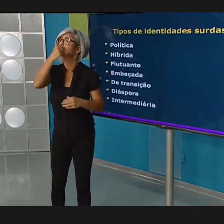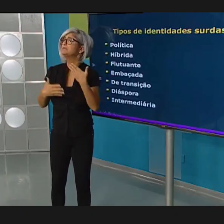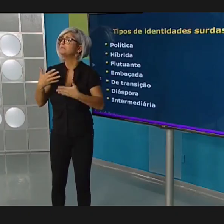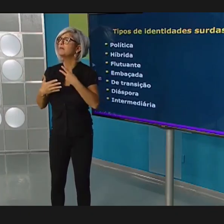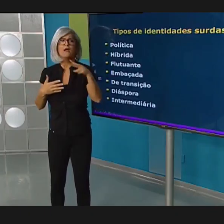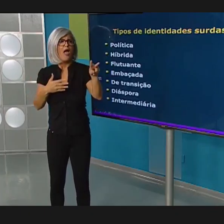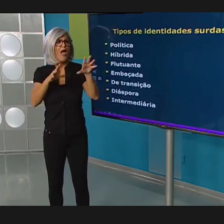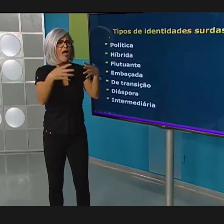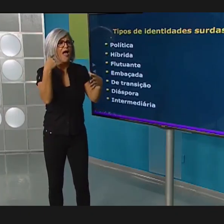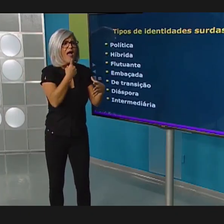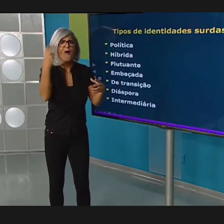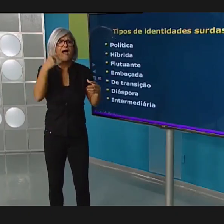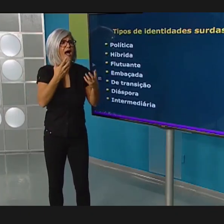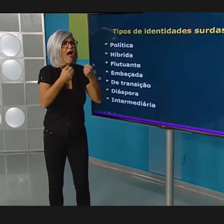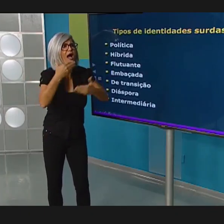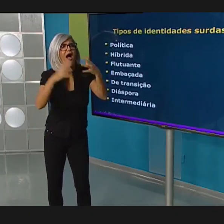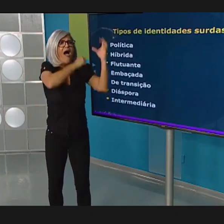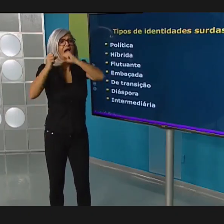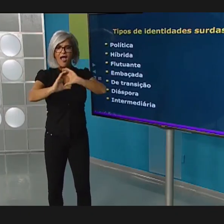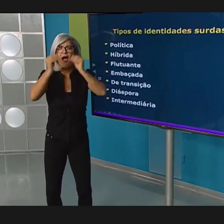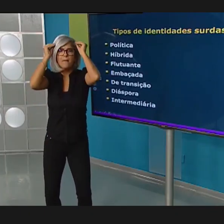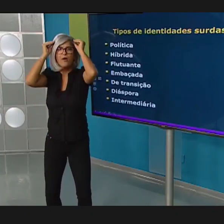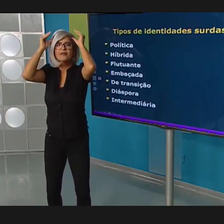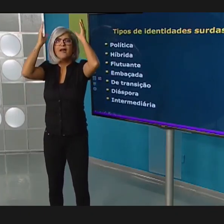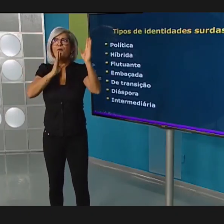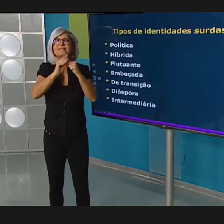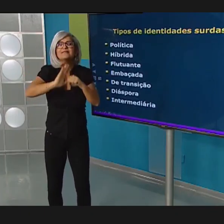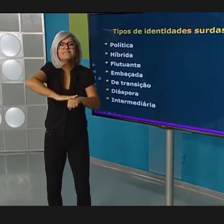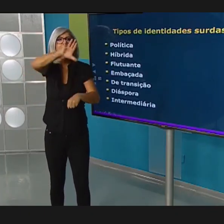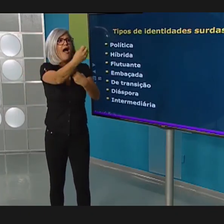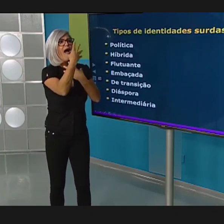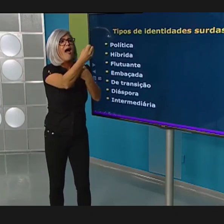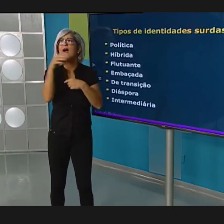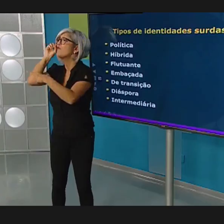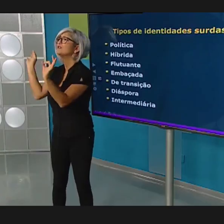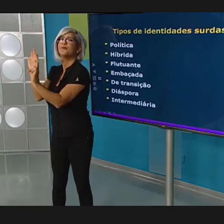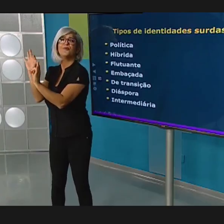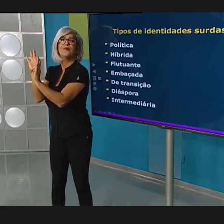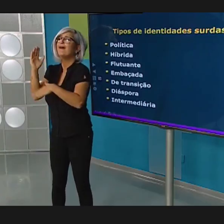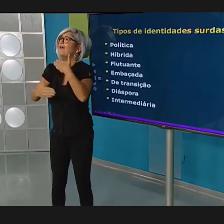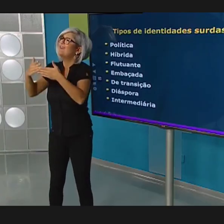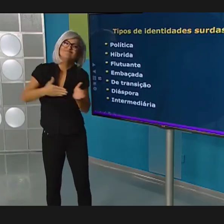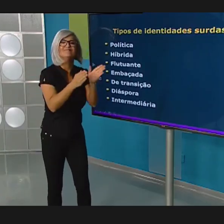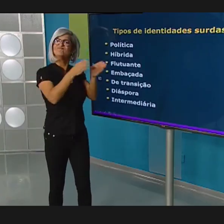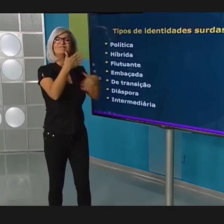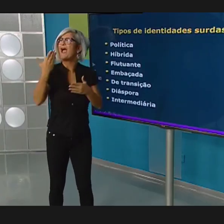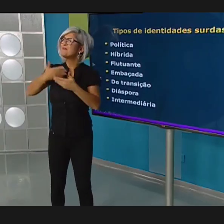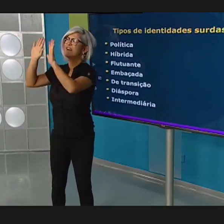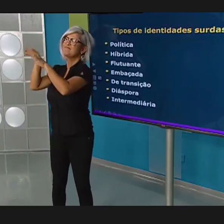língua oral, entretanto não sabe o que aquela comunicação, aquelas informações, aquelas palavras significam. E quando entra em contato então com a comunidade surda, aprende língua de sinais, ele acaba se desenvolvendo e fazendo